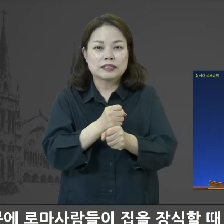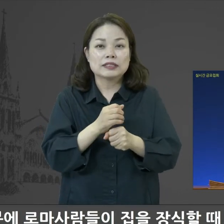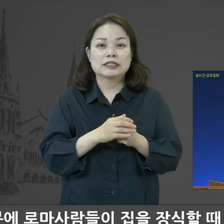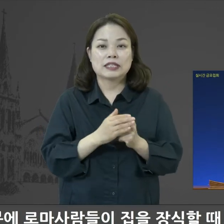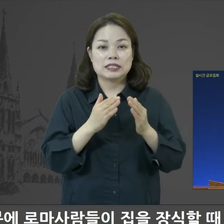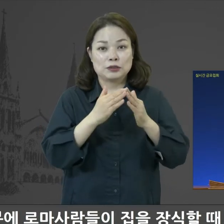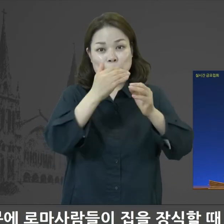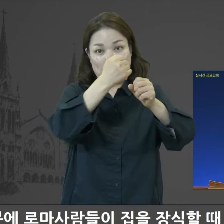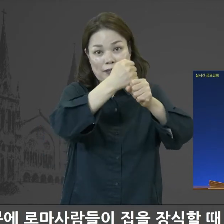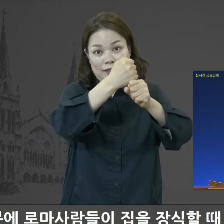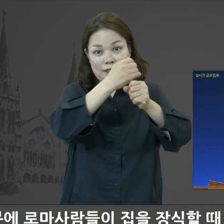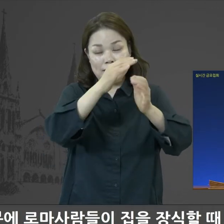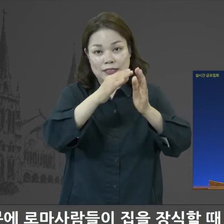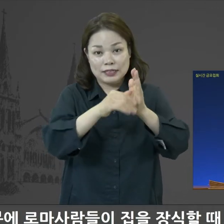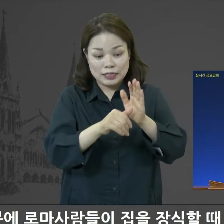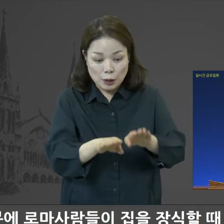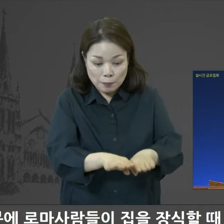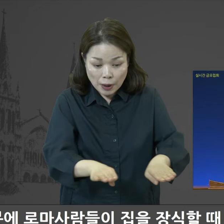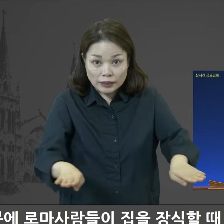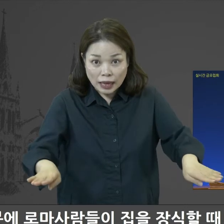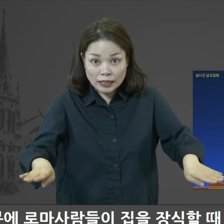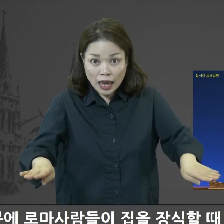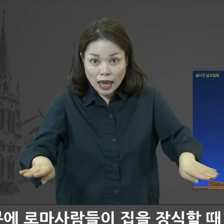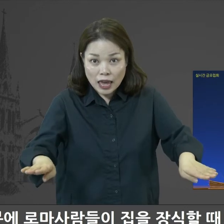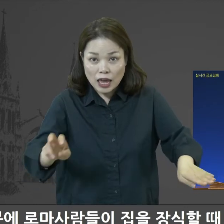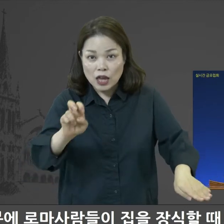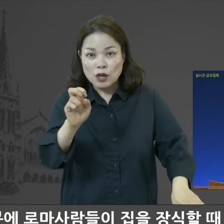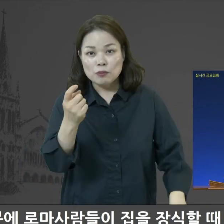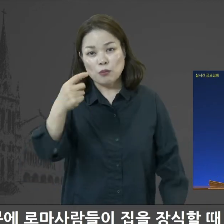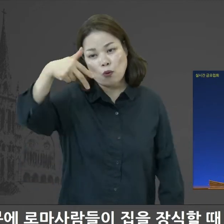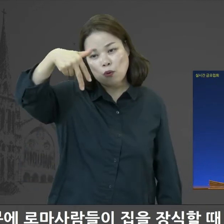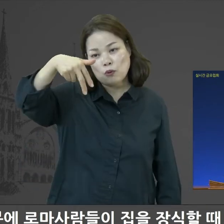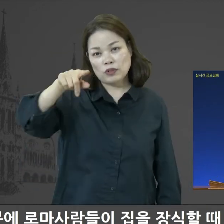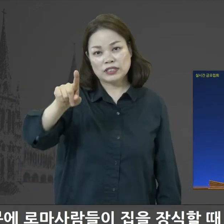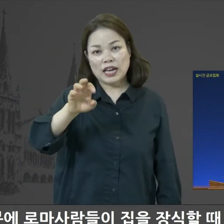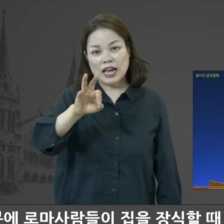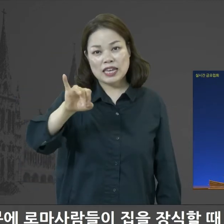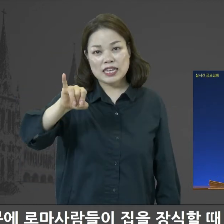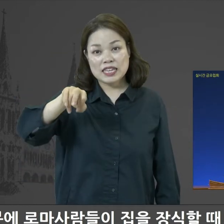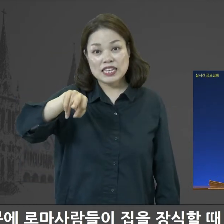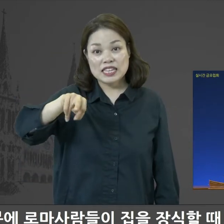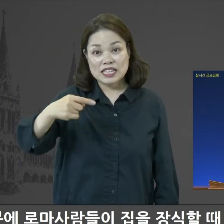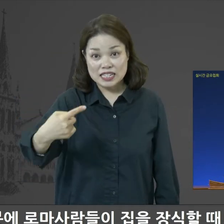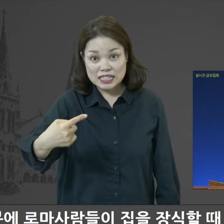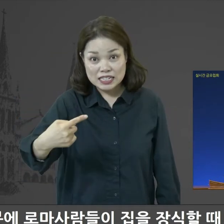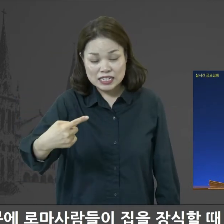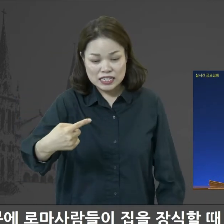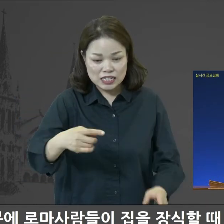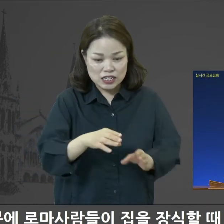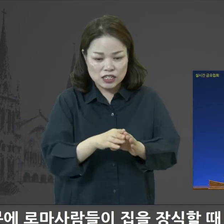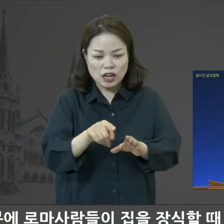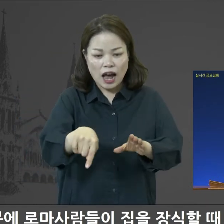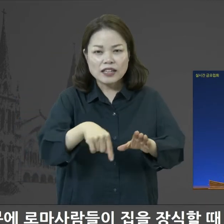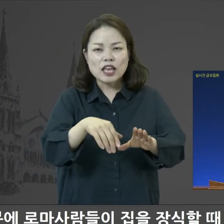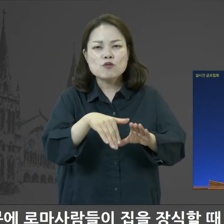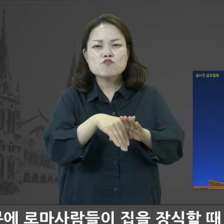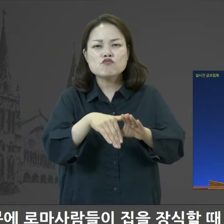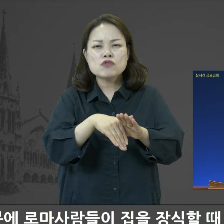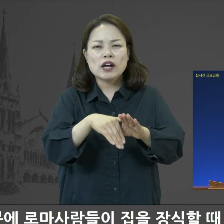하는데 바닥에 그런 모자이크를 하는 경우가 있어요. 근데 모자이크는 왜 보냐면 모자이크 속에 문화가 담겨